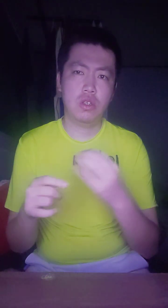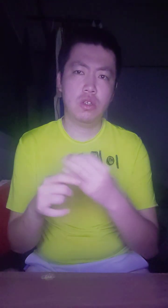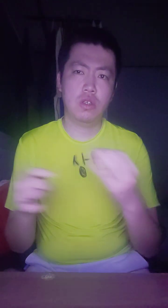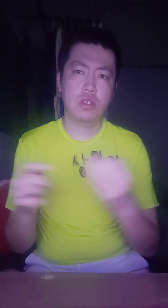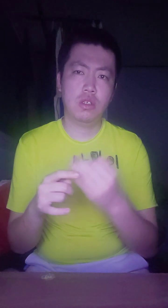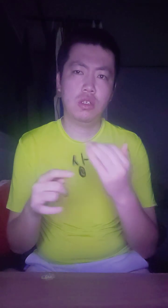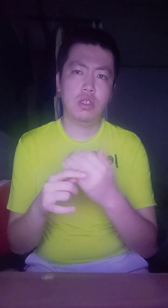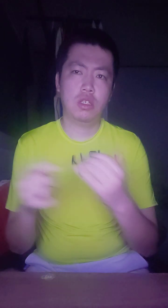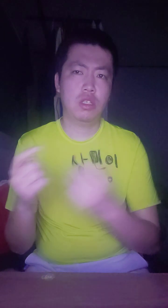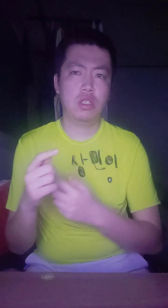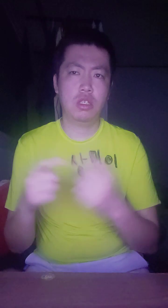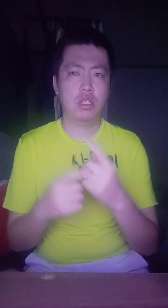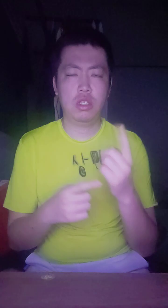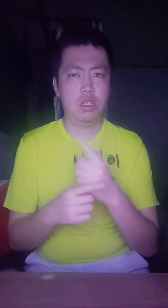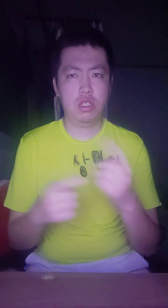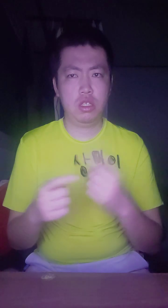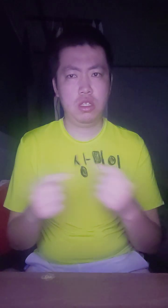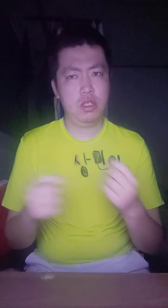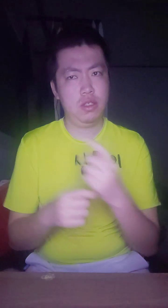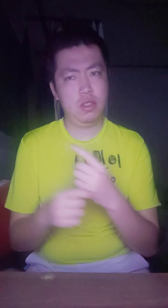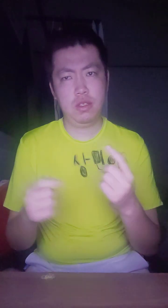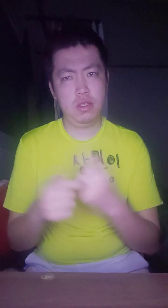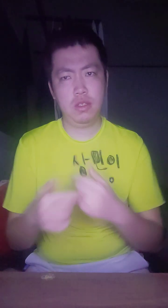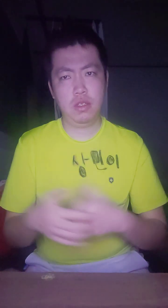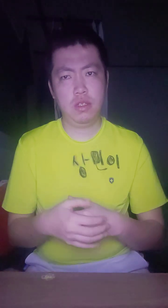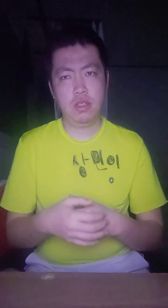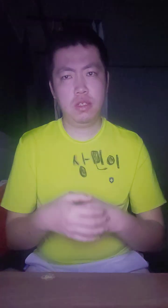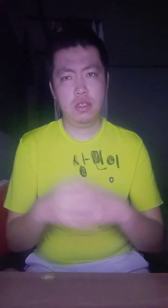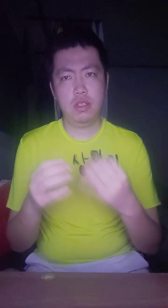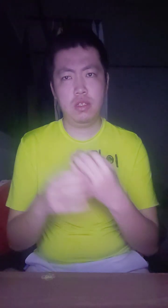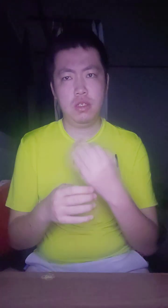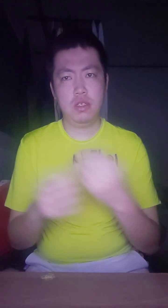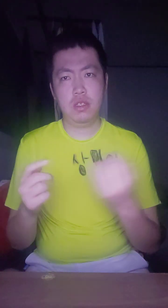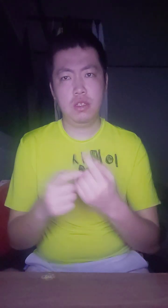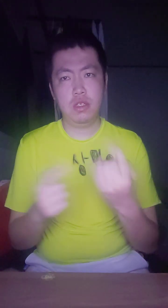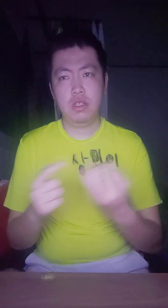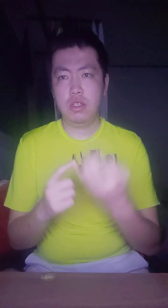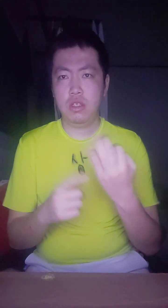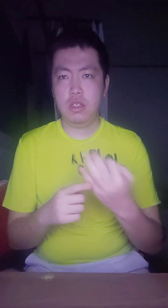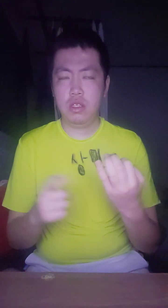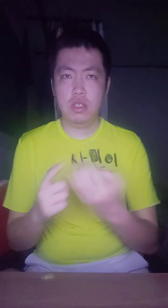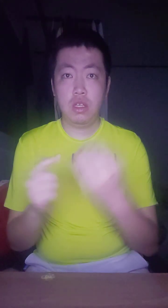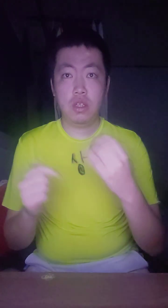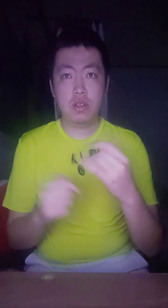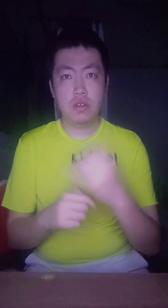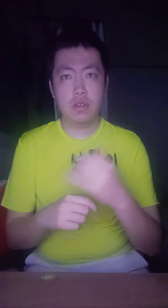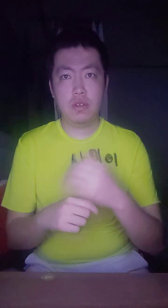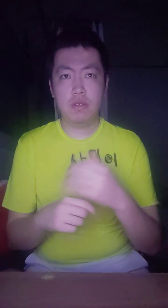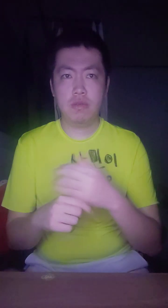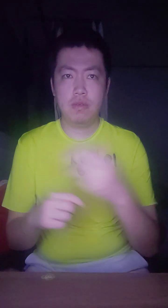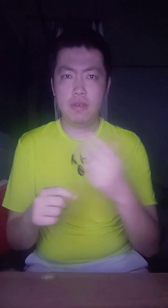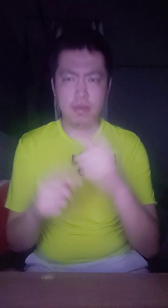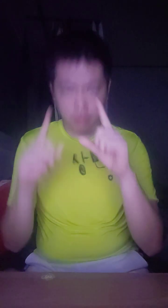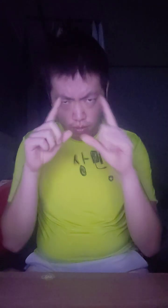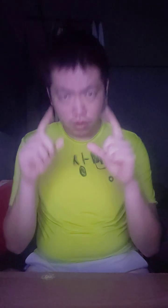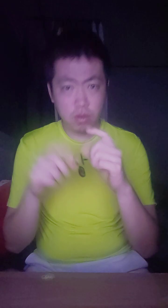전혀 실시하지 않았습니다. 이런 가운데 피해자 측은 팀장 직원이 불법 촬영의 증거인